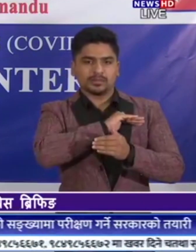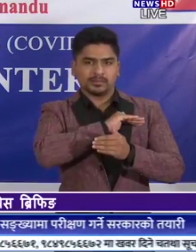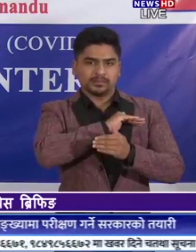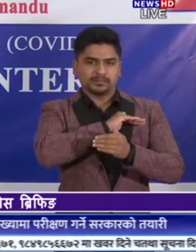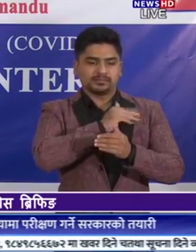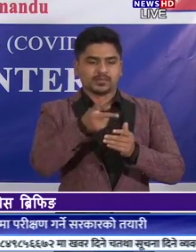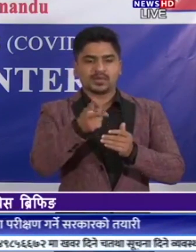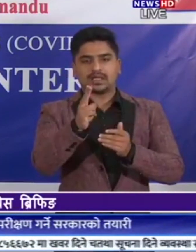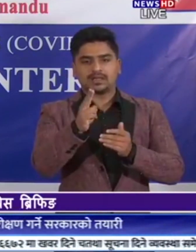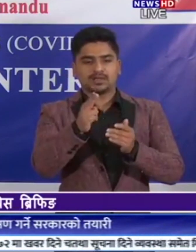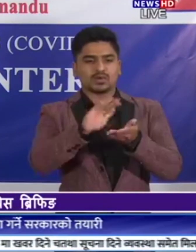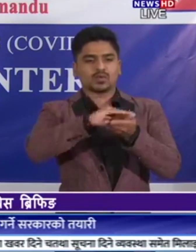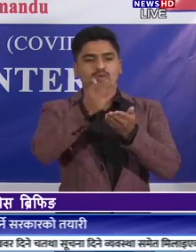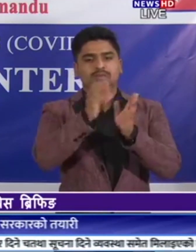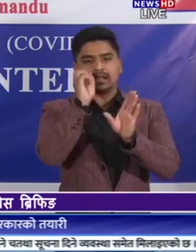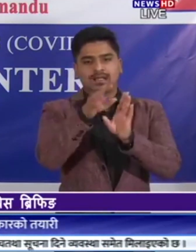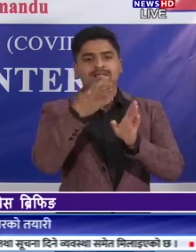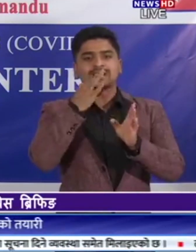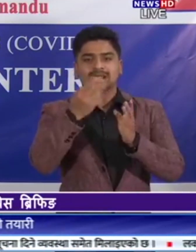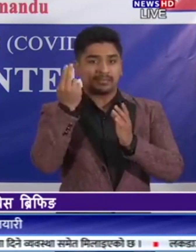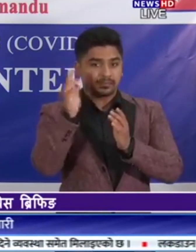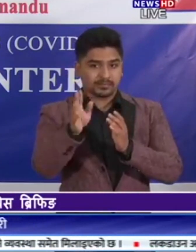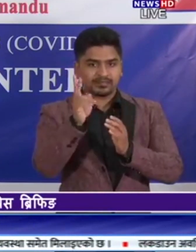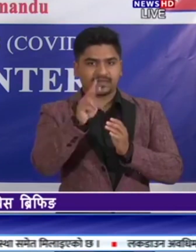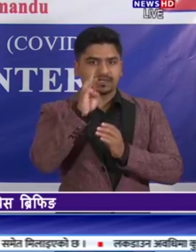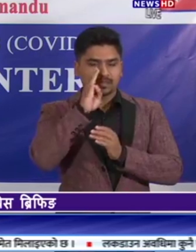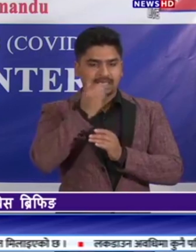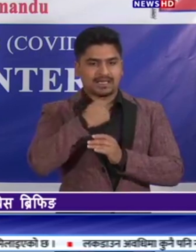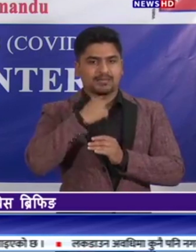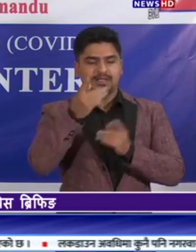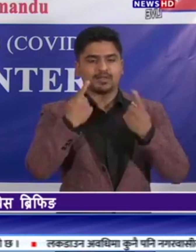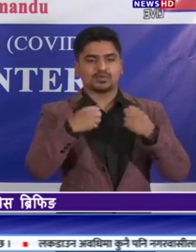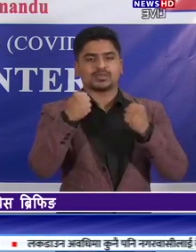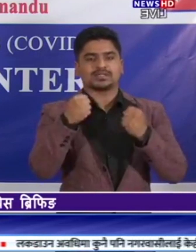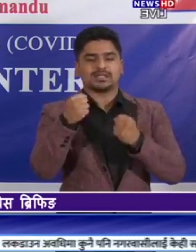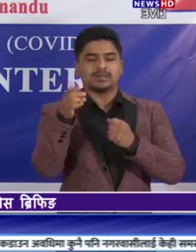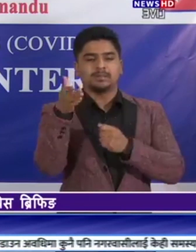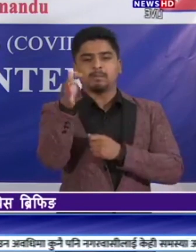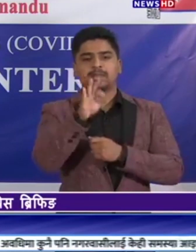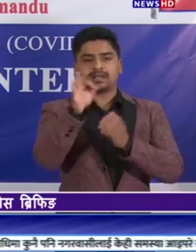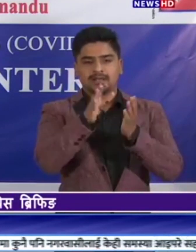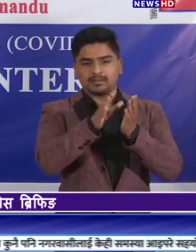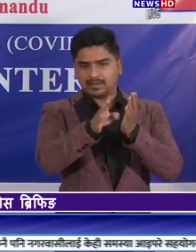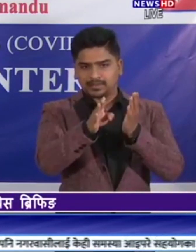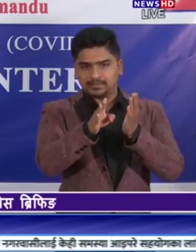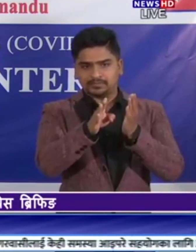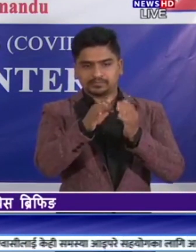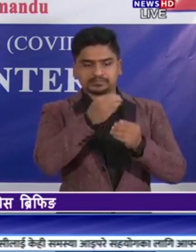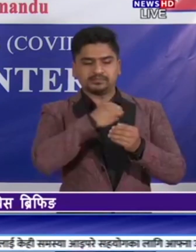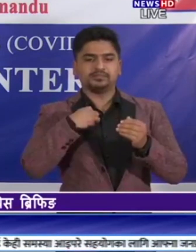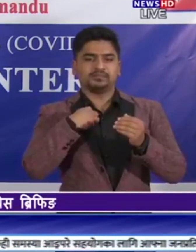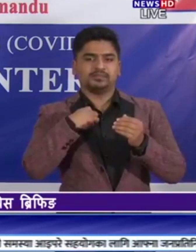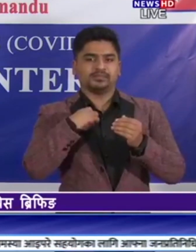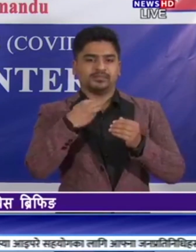कट्री गरेरा कोश मा राखने जुन निने भाको छा, तेसमा आमिले स्वास्ते तथा जन संख्या मंत्राला एको तर्फाटा, चेकी